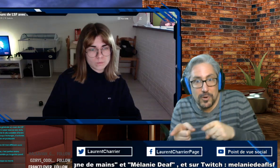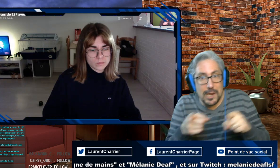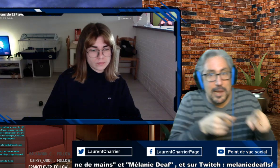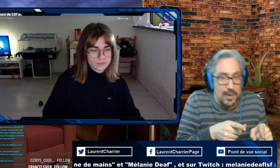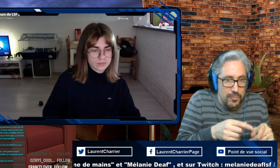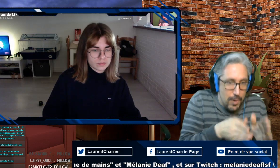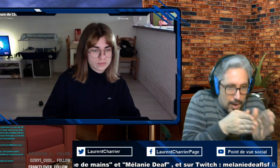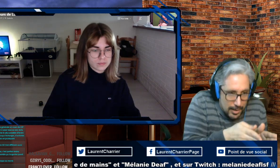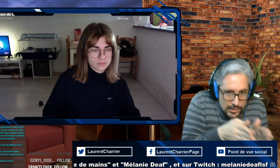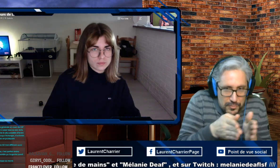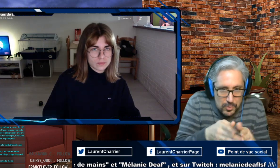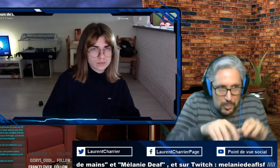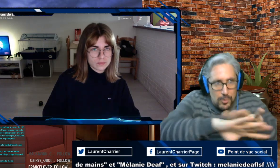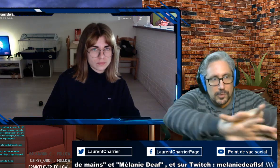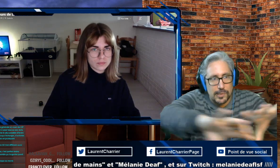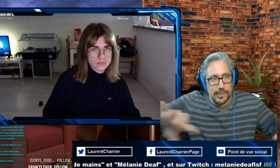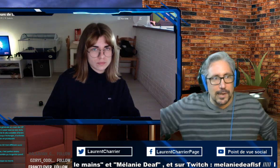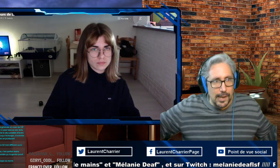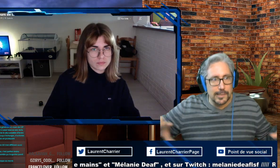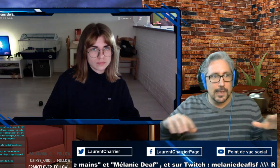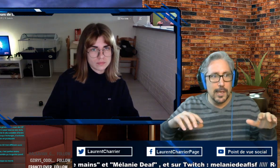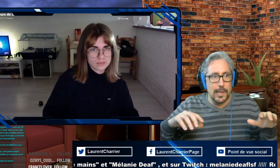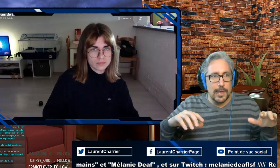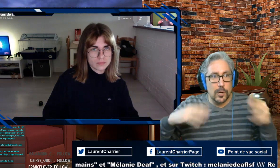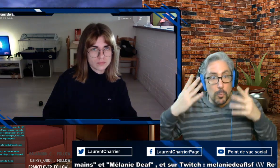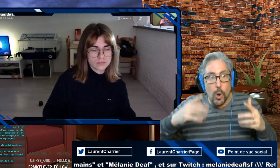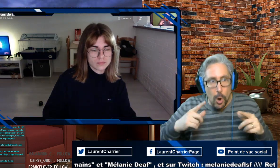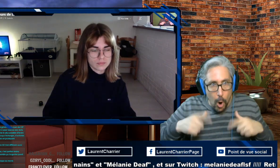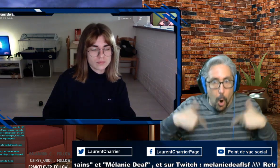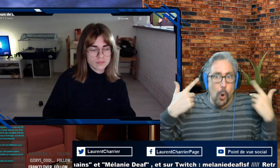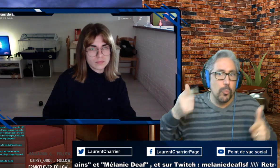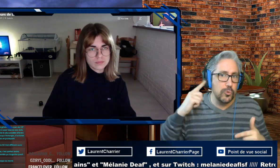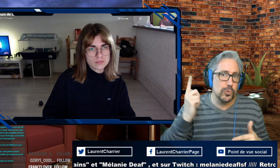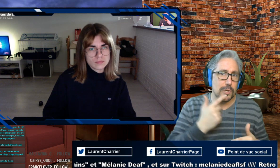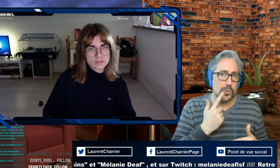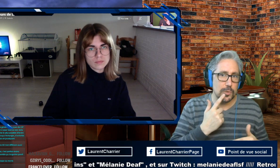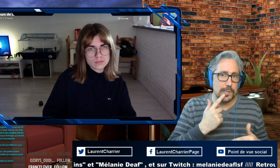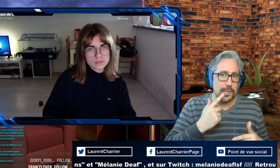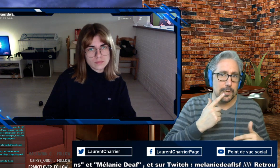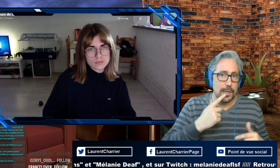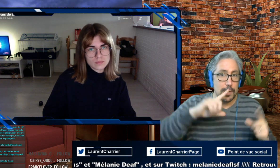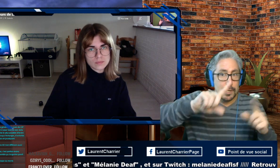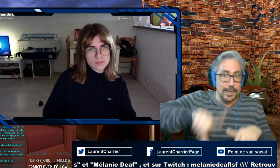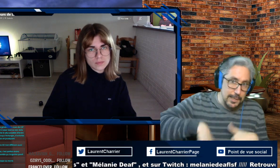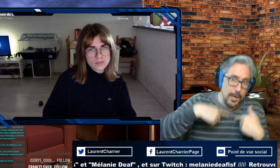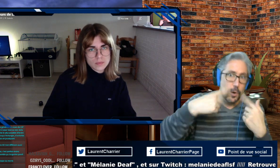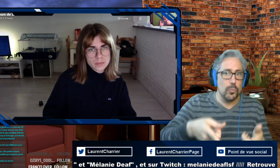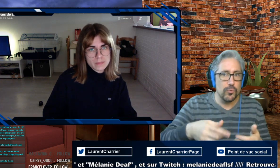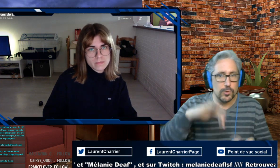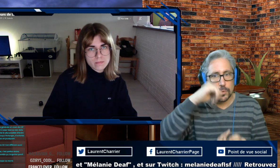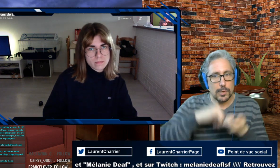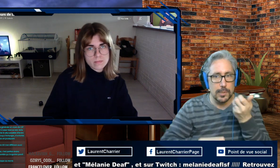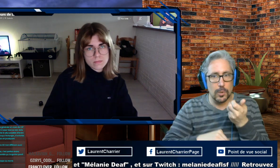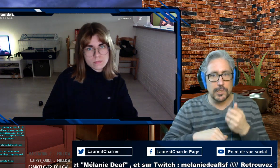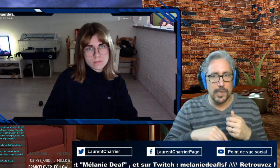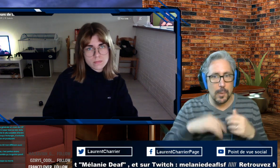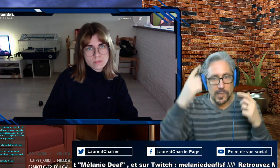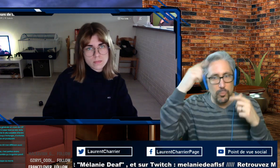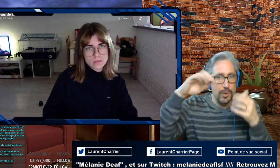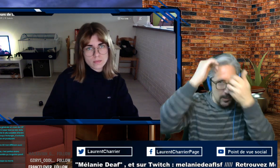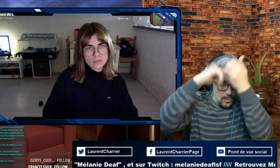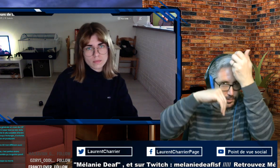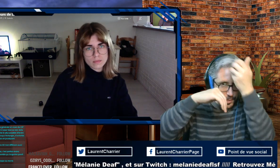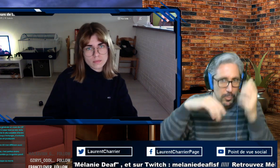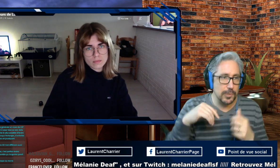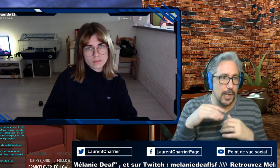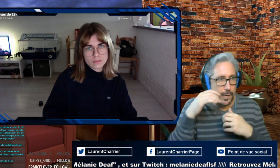bah, il faut qu'elle aille les voir individuellement, c'est une classe. Et comme en plus de la surdité, il y a en plus des handicaps, ça